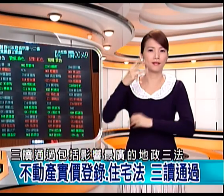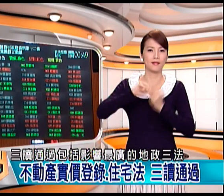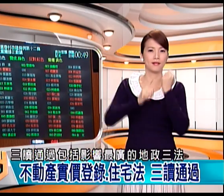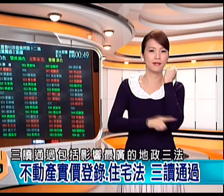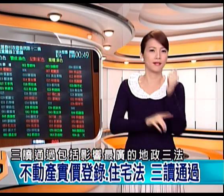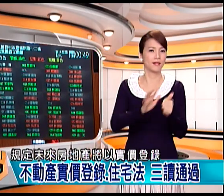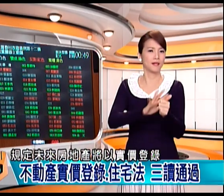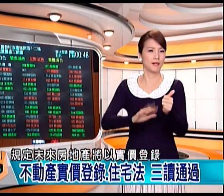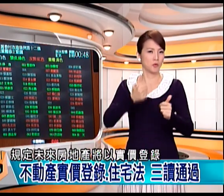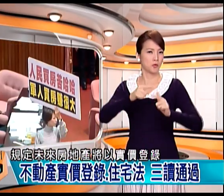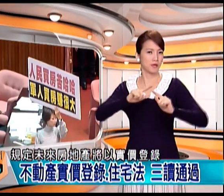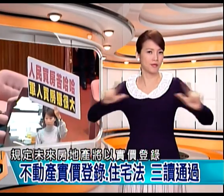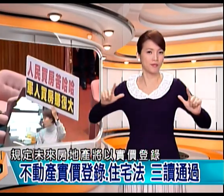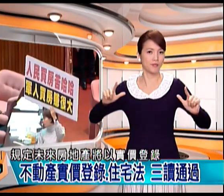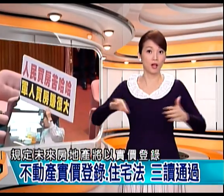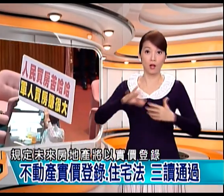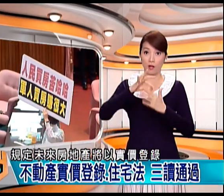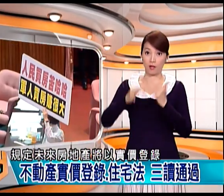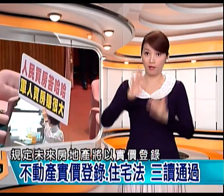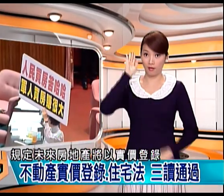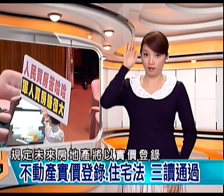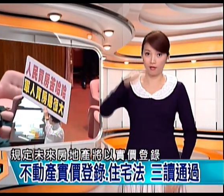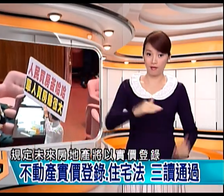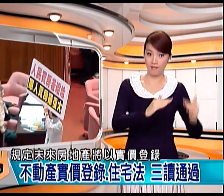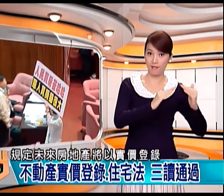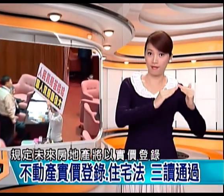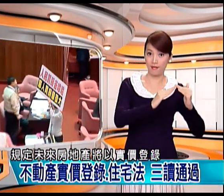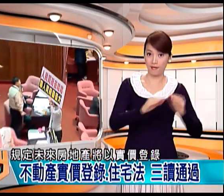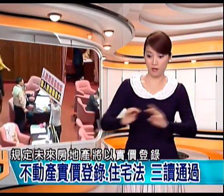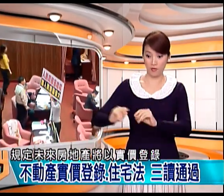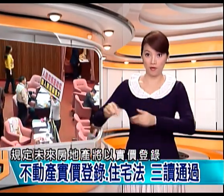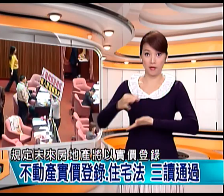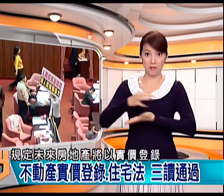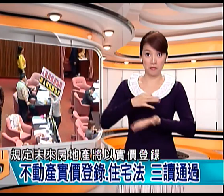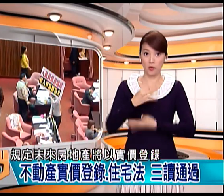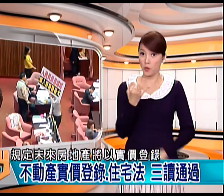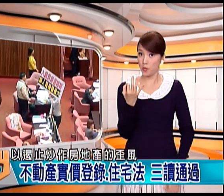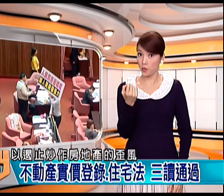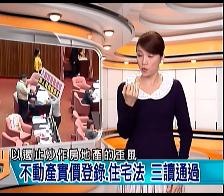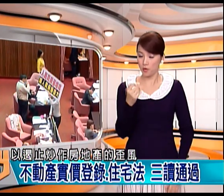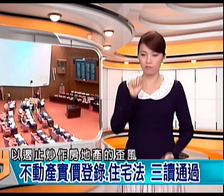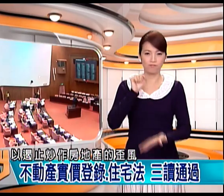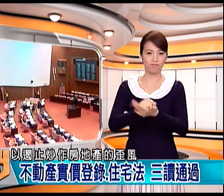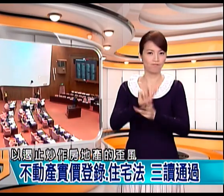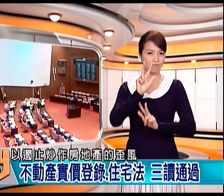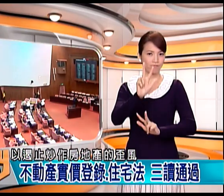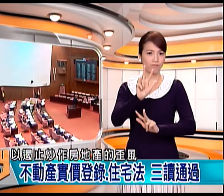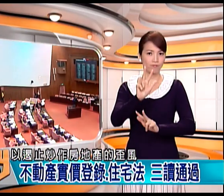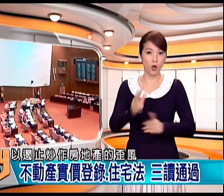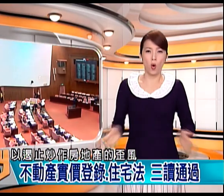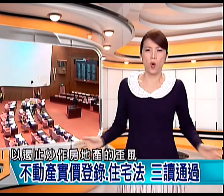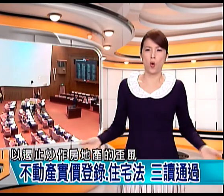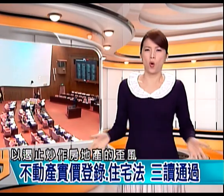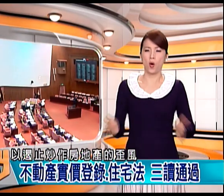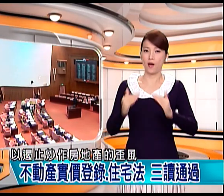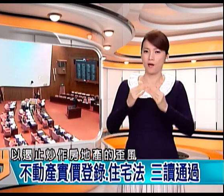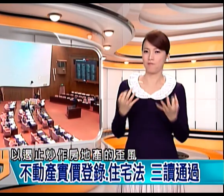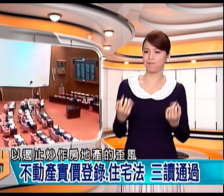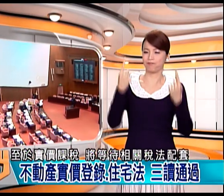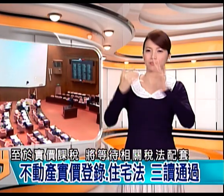法，规定未来房地产将以实价登录，以遏止炒作房地产的歪风。而至